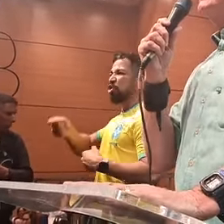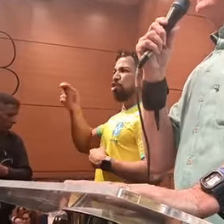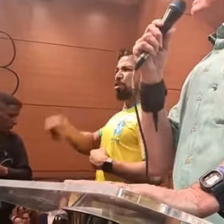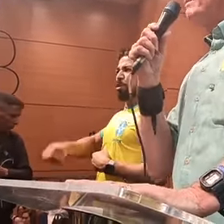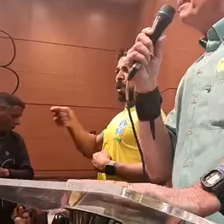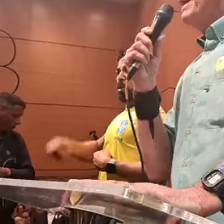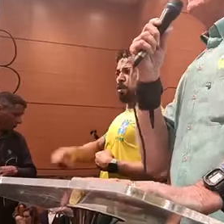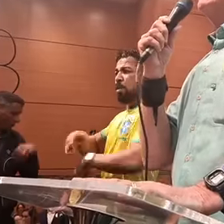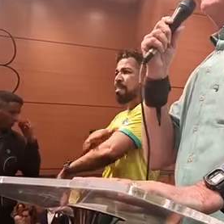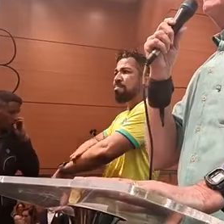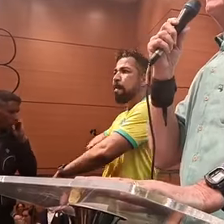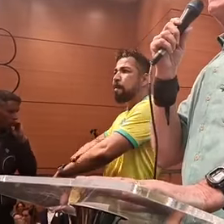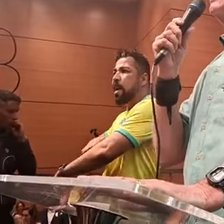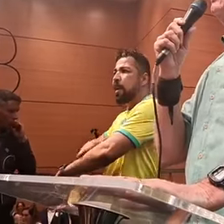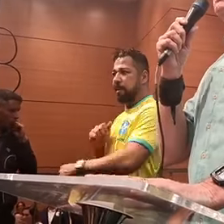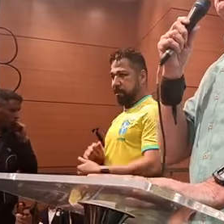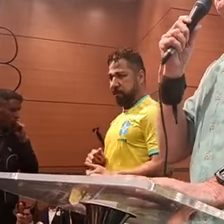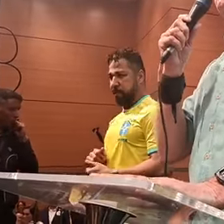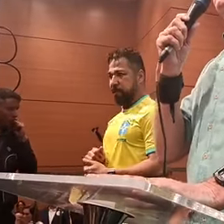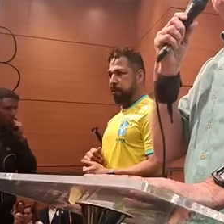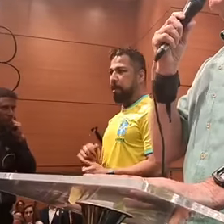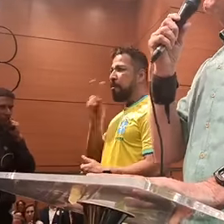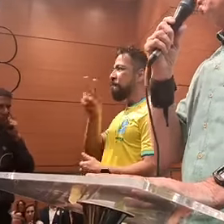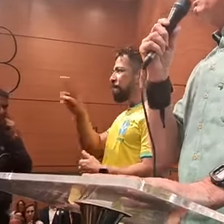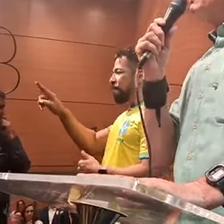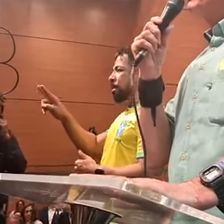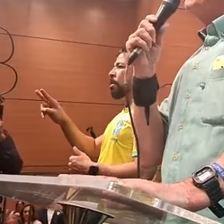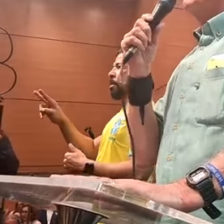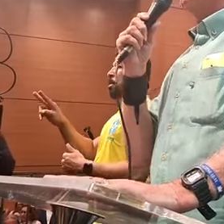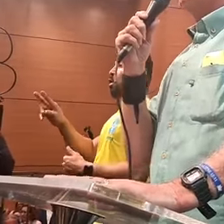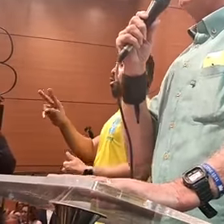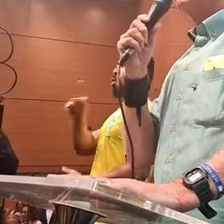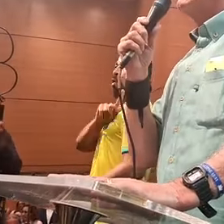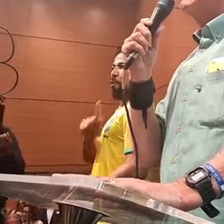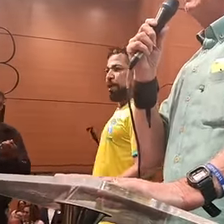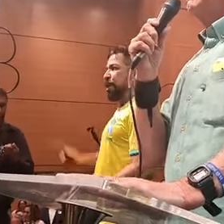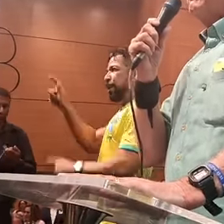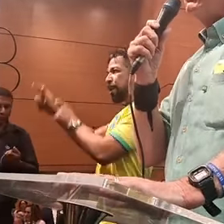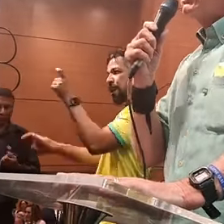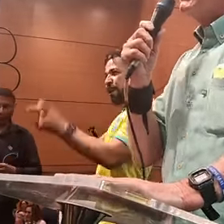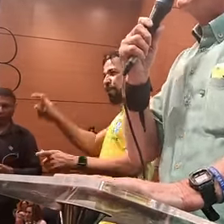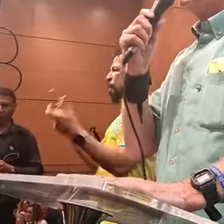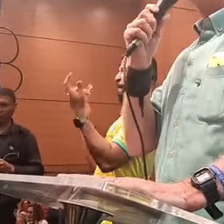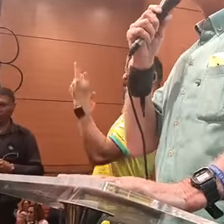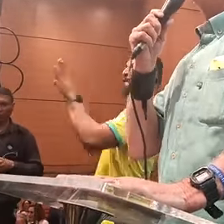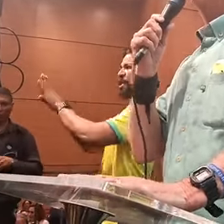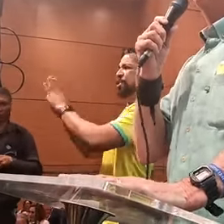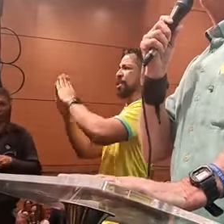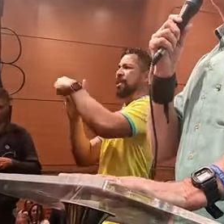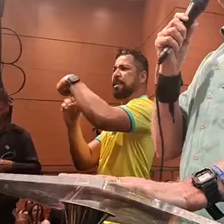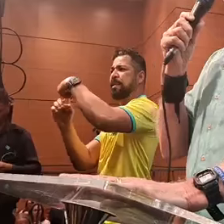ditadura na pele, quando assistimos muitos governadores fechar